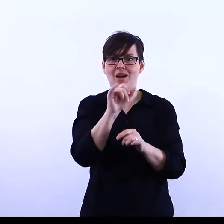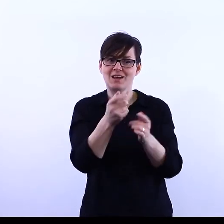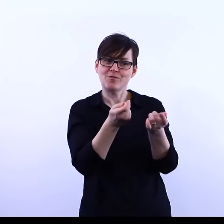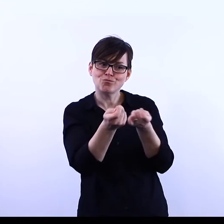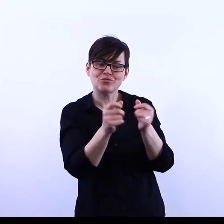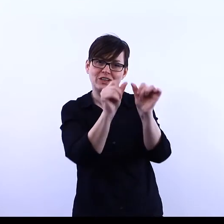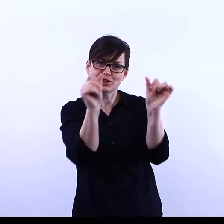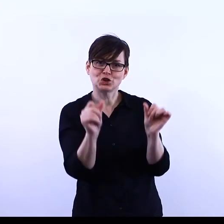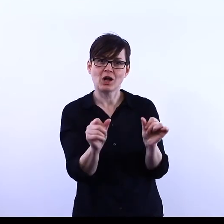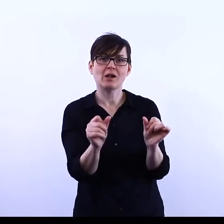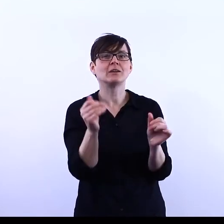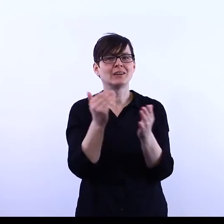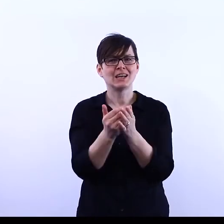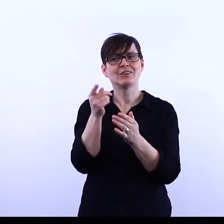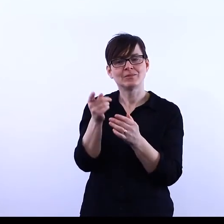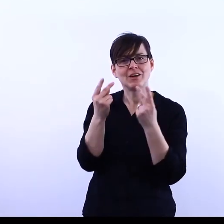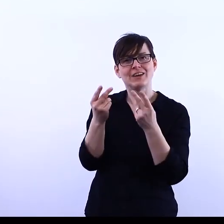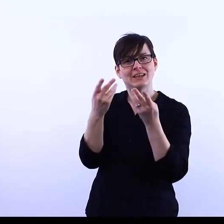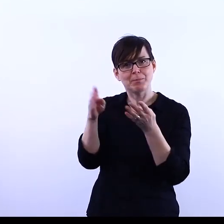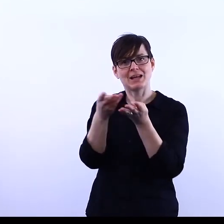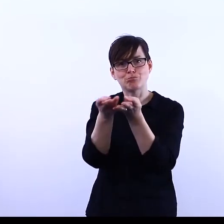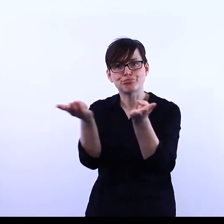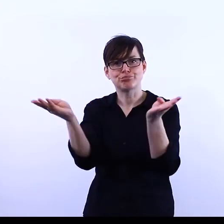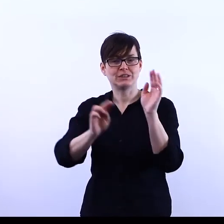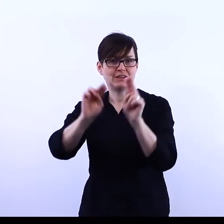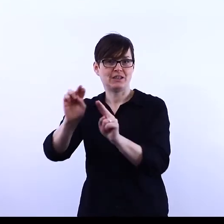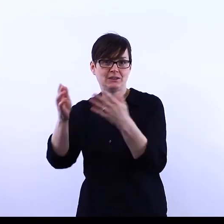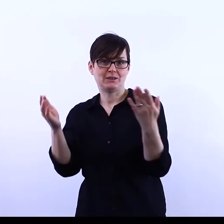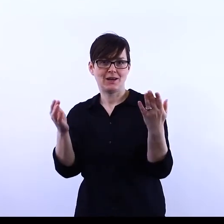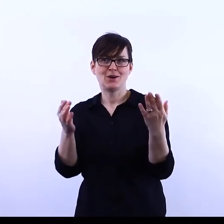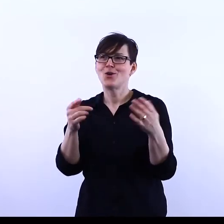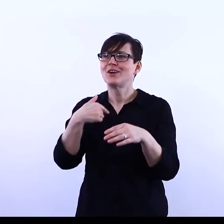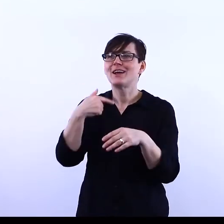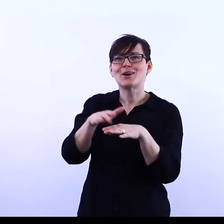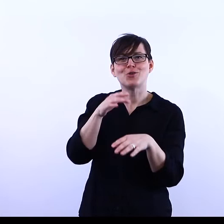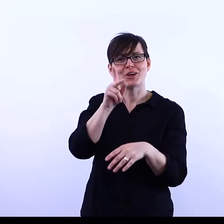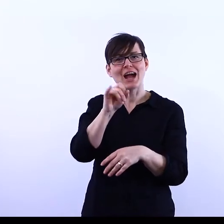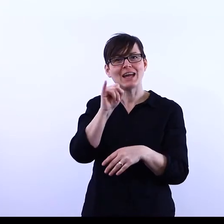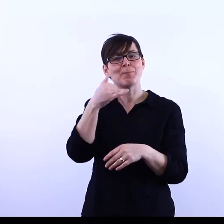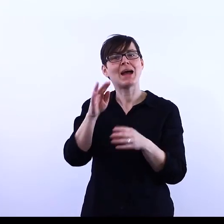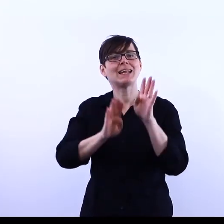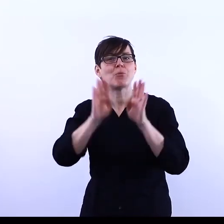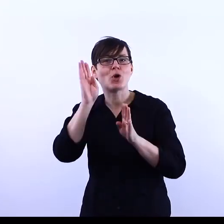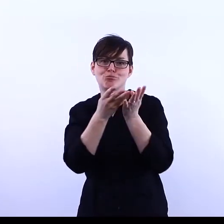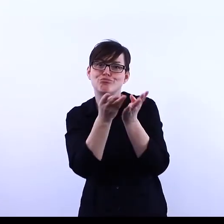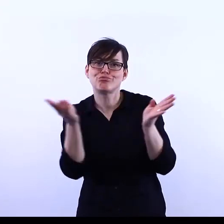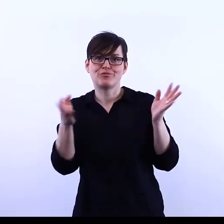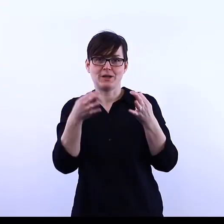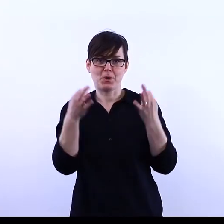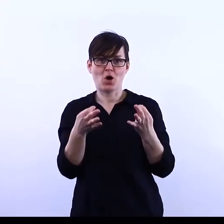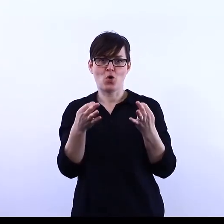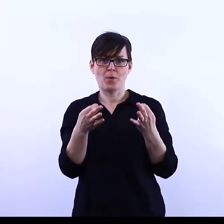einfach größere Diversität und eine breitere, ich würde fast sagen, eine Demokratisierung in der künstlichen Intelligenz, dass da mehr Menschen als heute